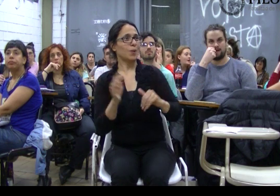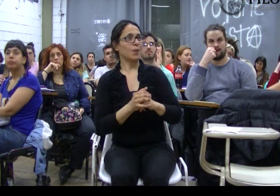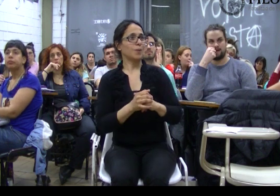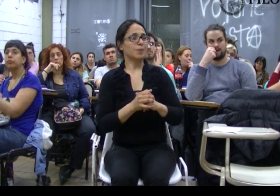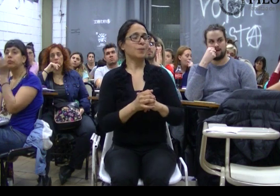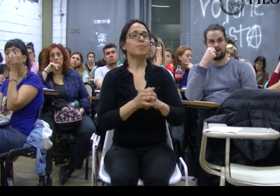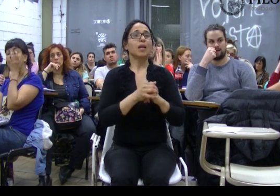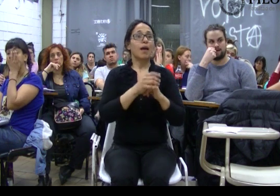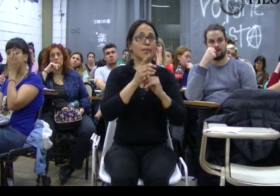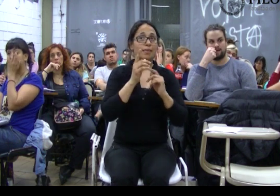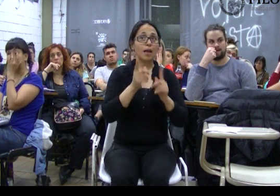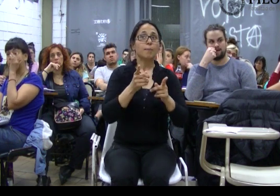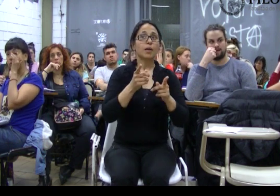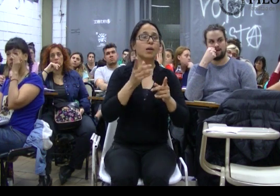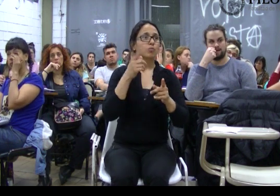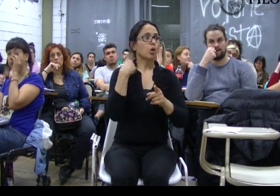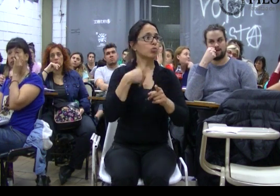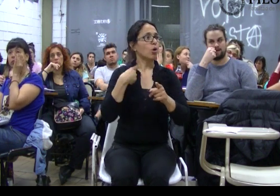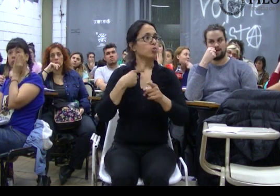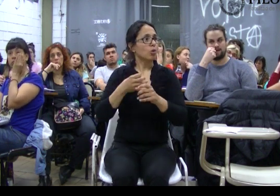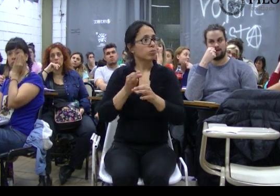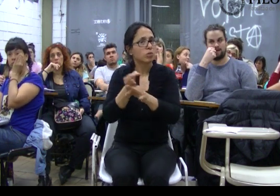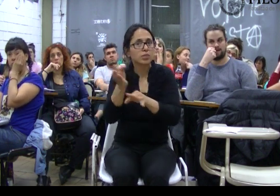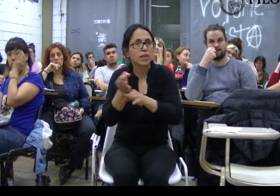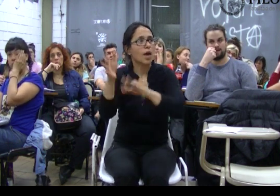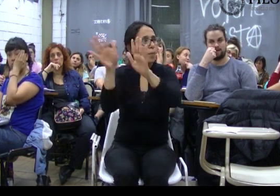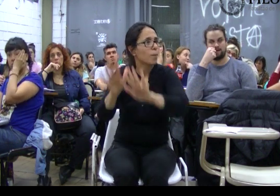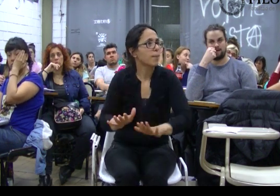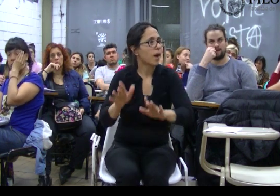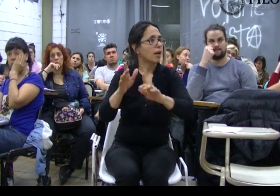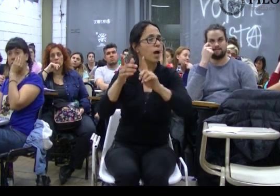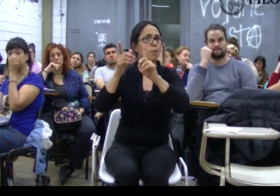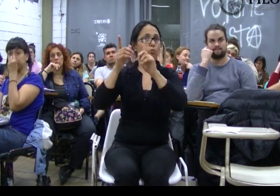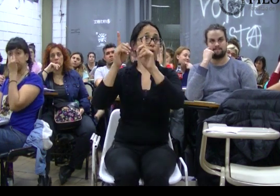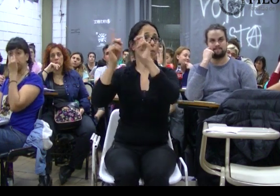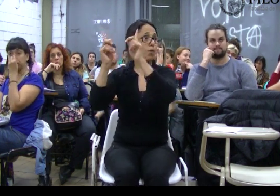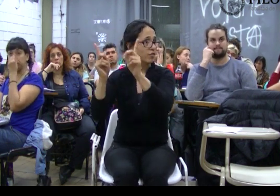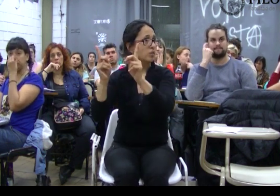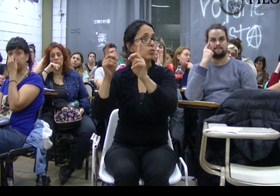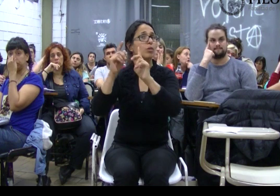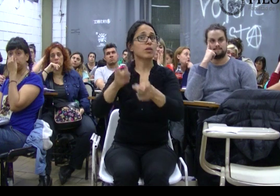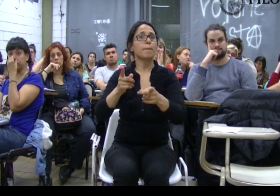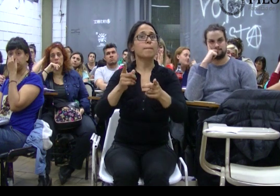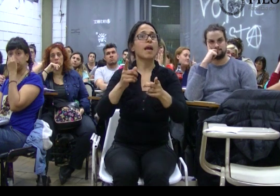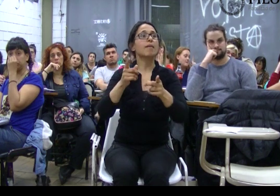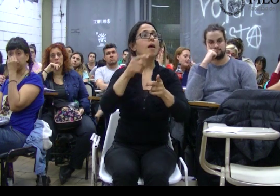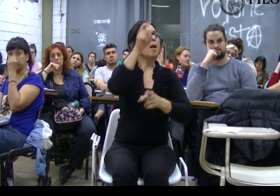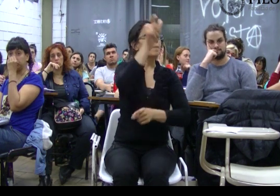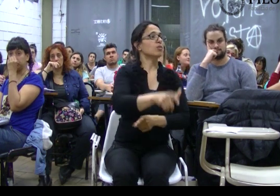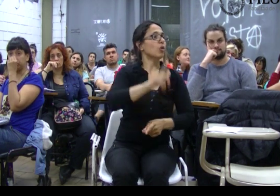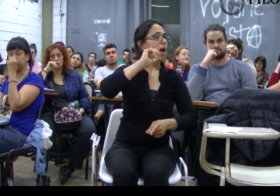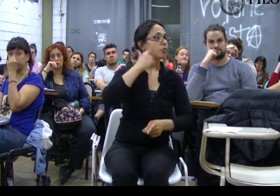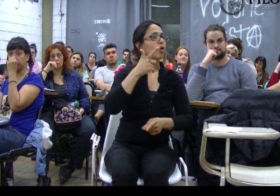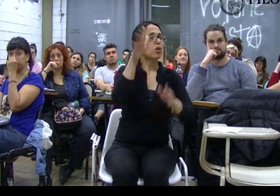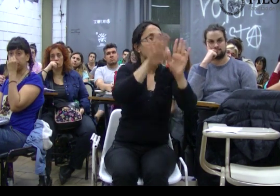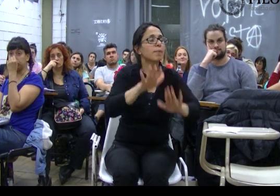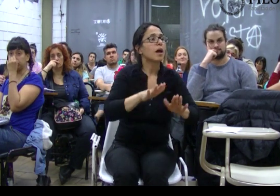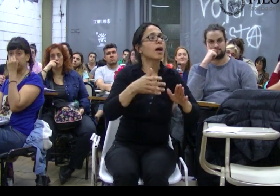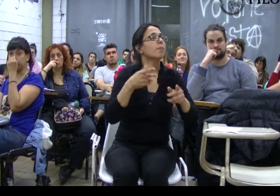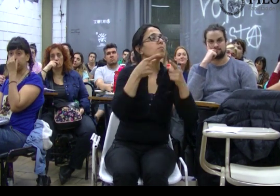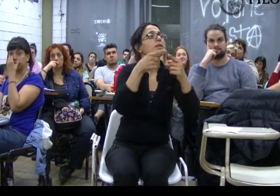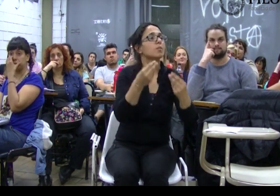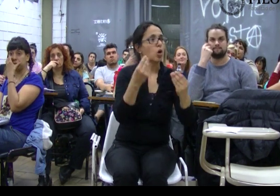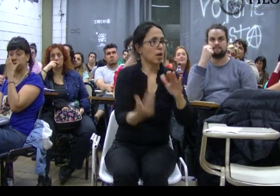después. Capacitamos docentes, formamos líderes sordos. Esta es la página de videolibros y también hay